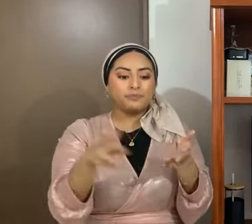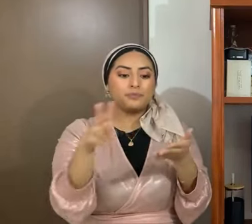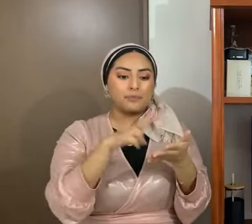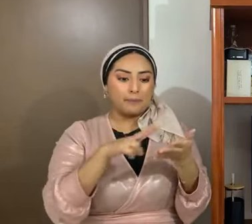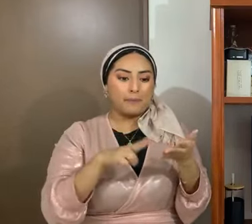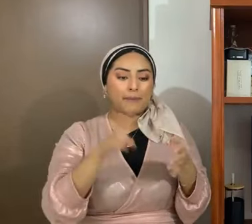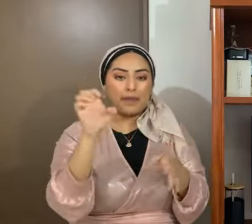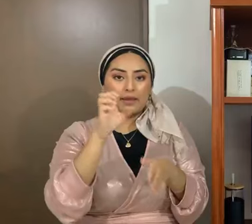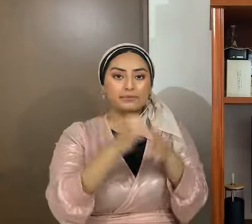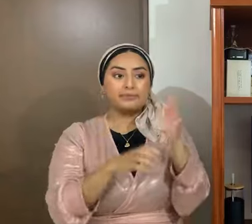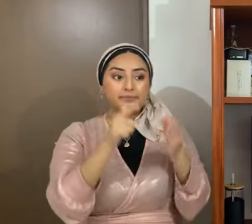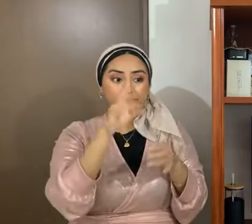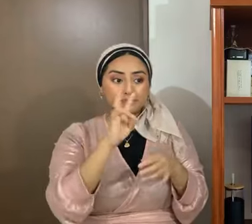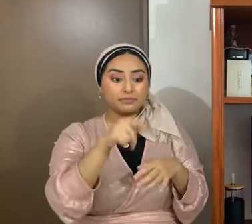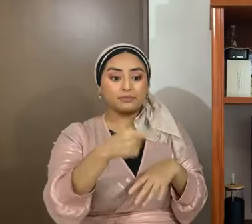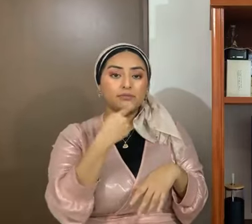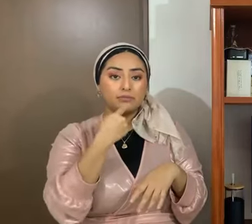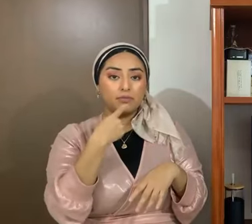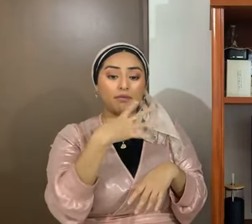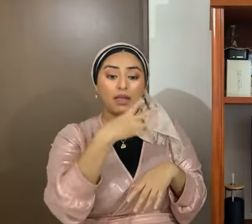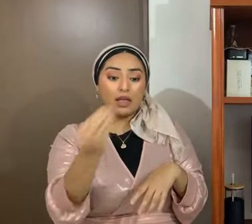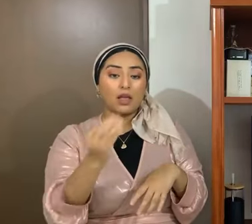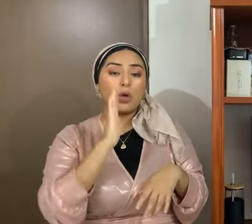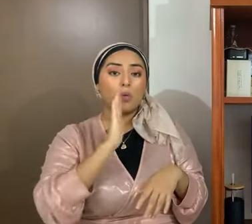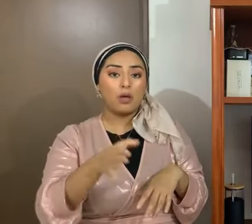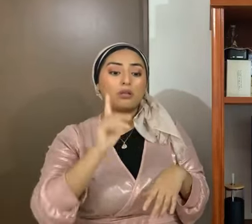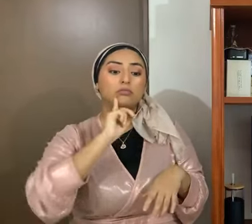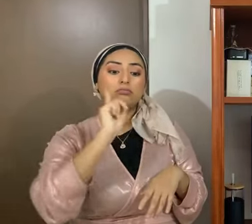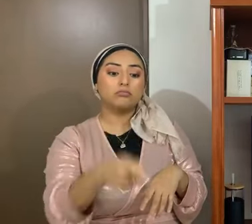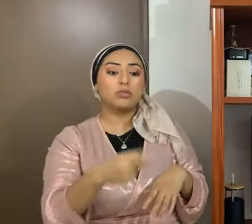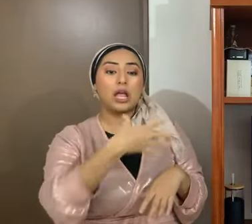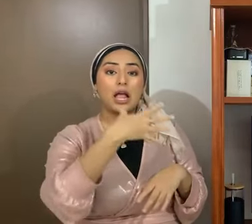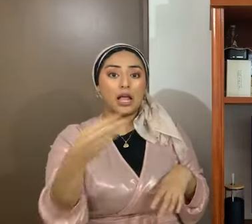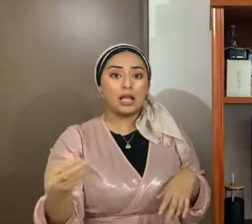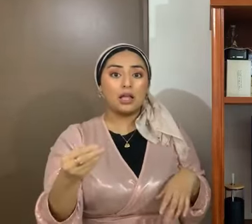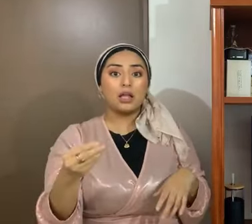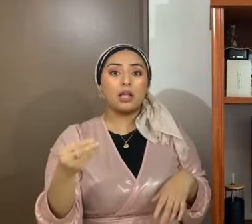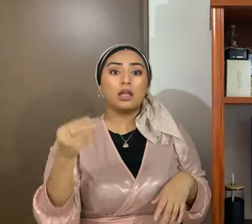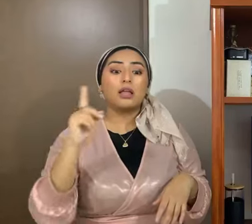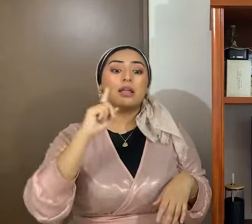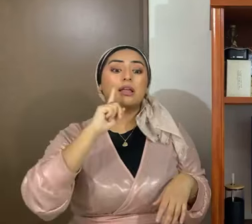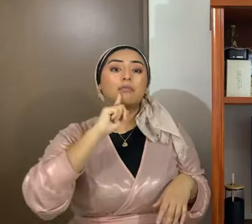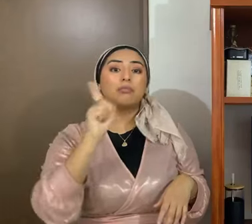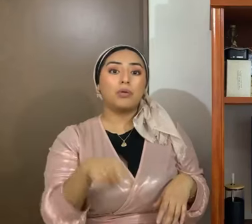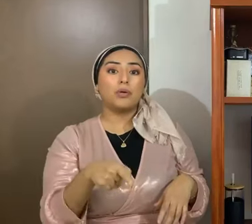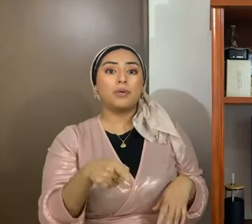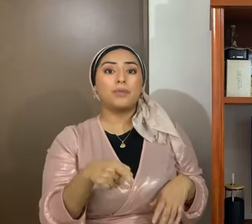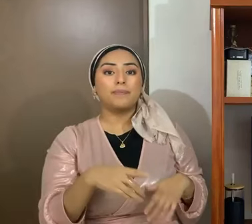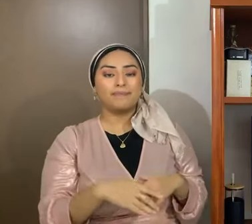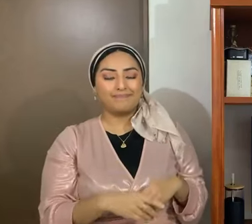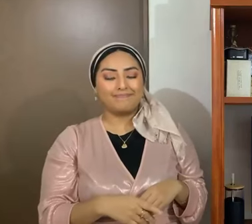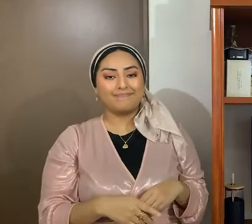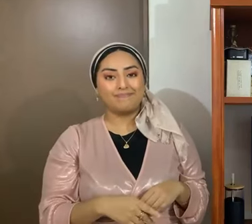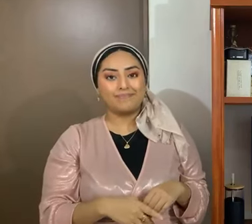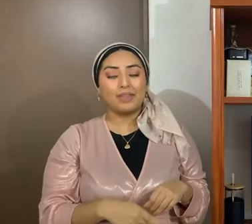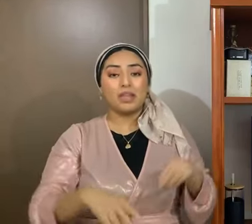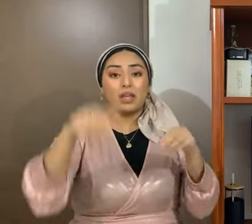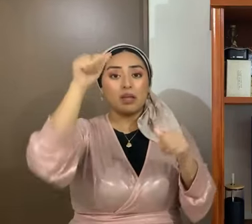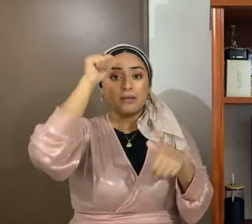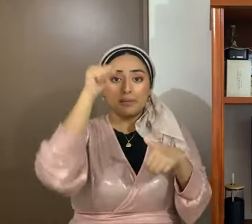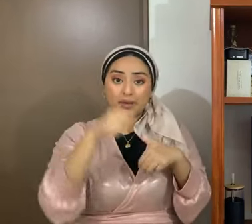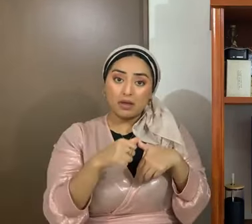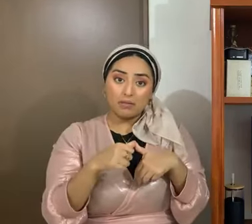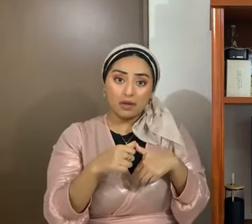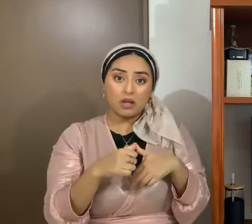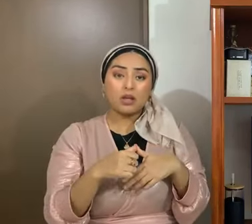leer. Éxodo 27 dice, y mandarás, es decir, y es una orden, ordenarás.